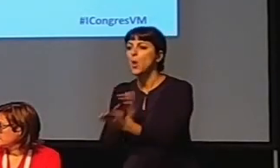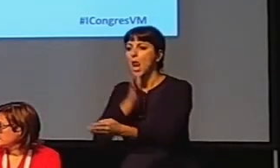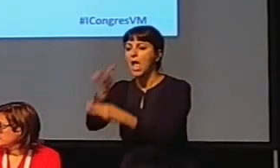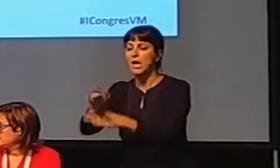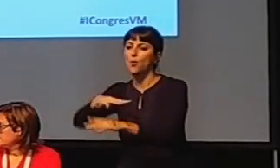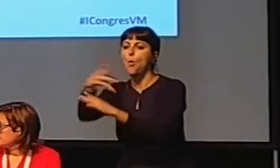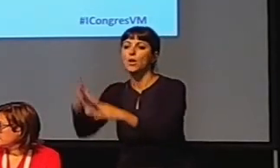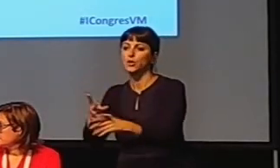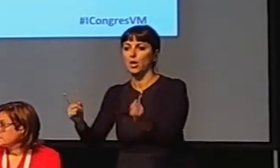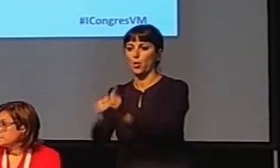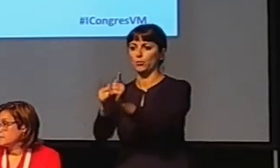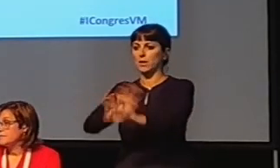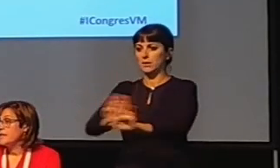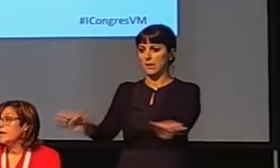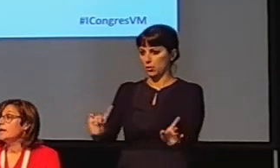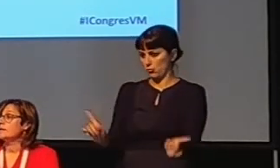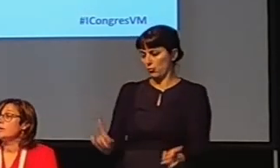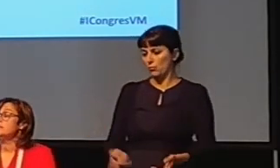tal, no?